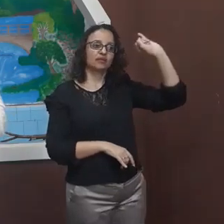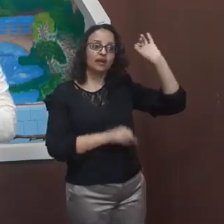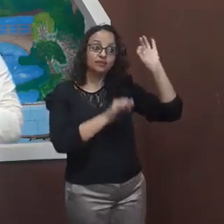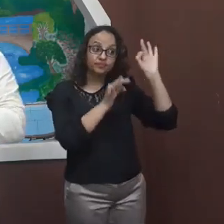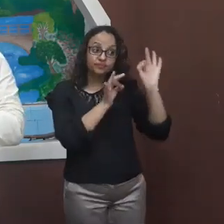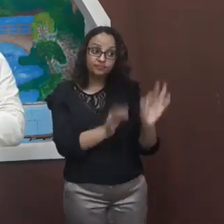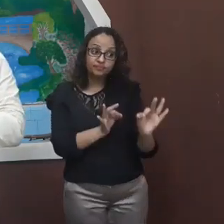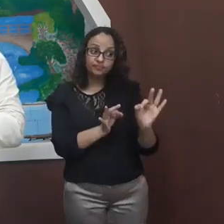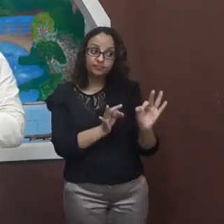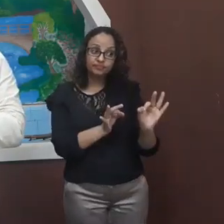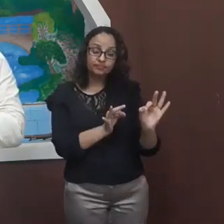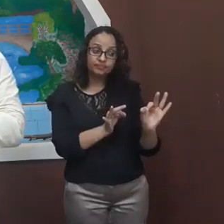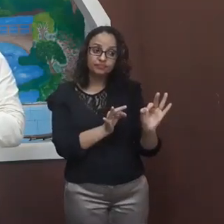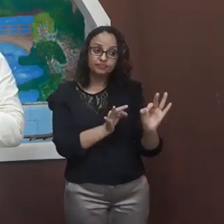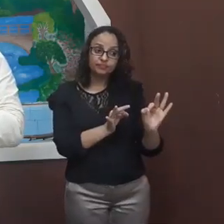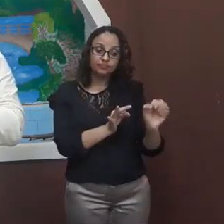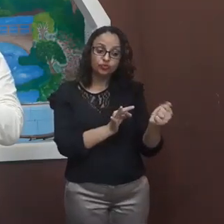evitar